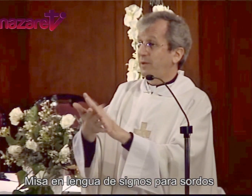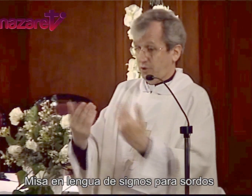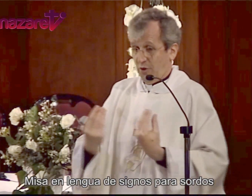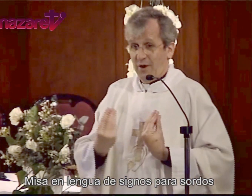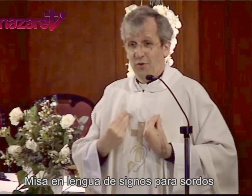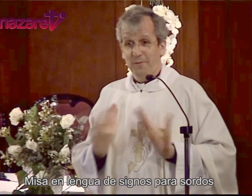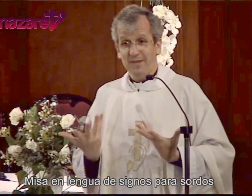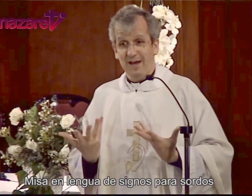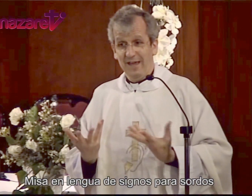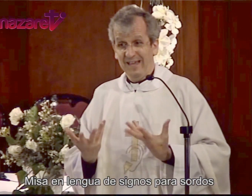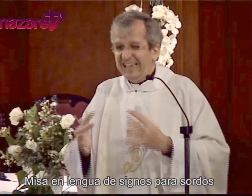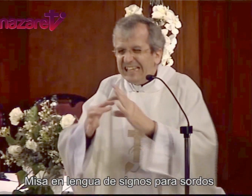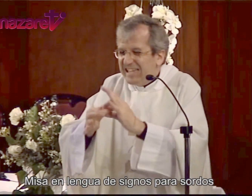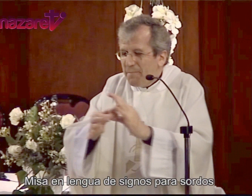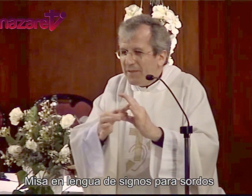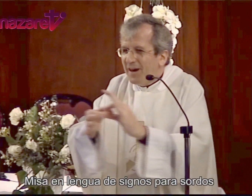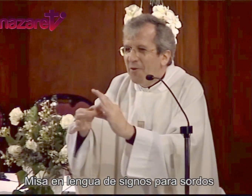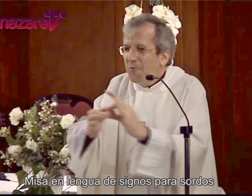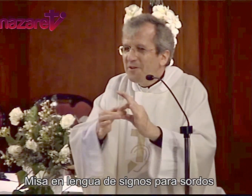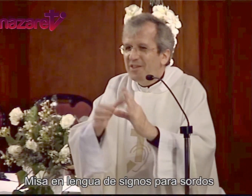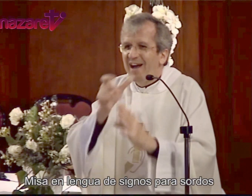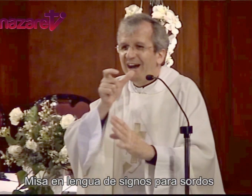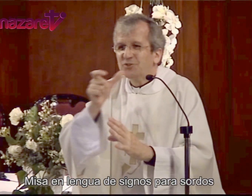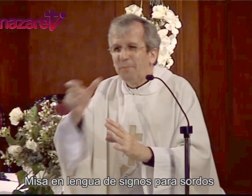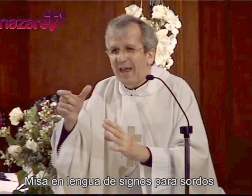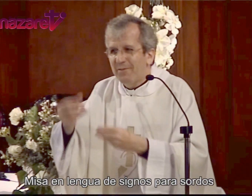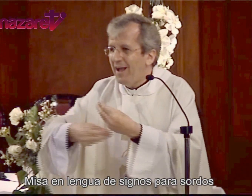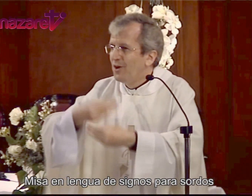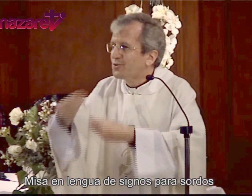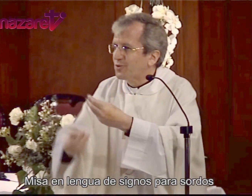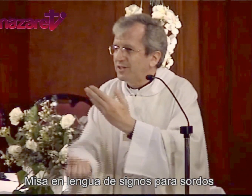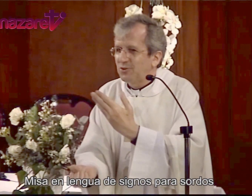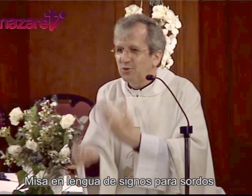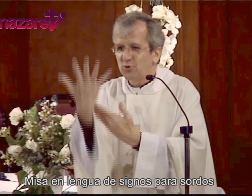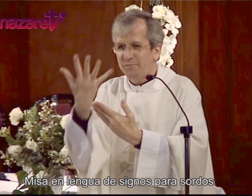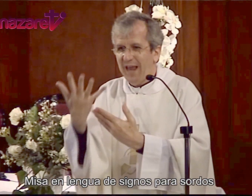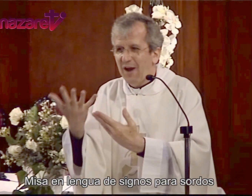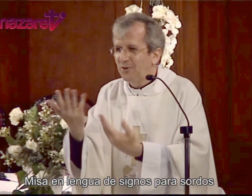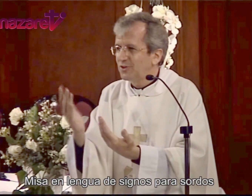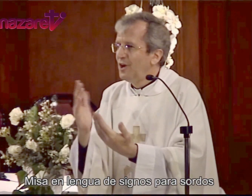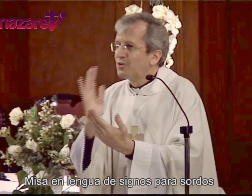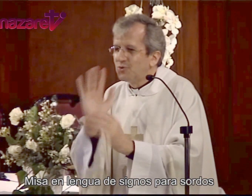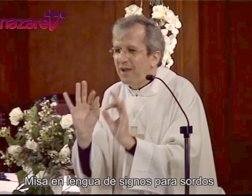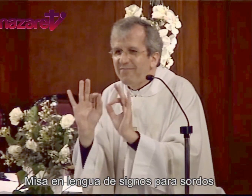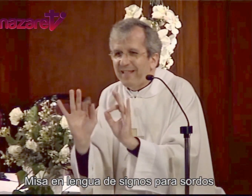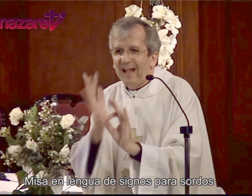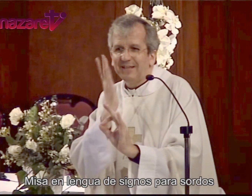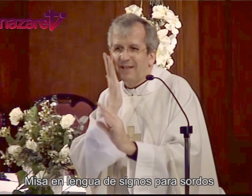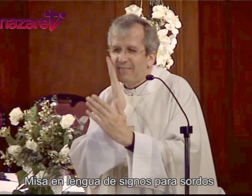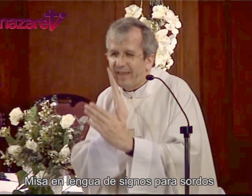Sino lo vivía Y siempre iba Unida a su palabra Sus gestos Sus milagros Sus detalles De